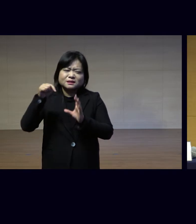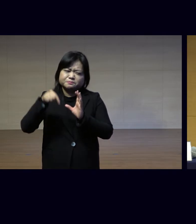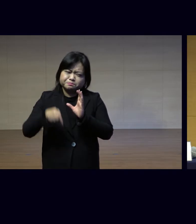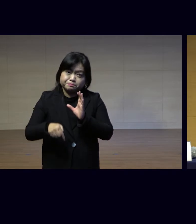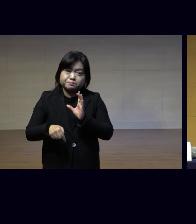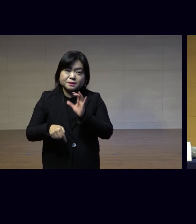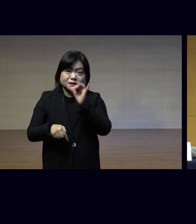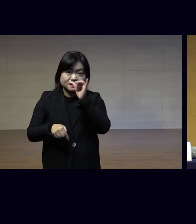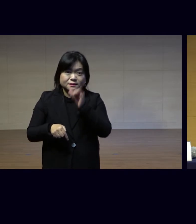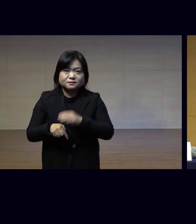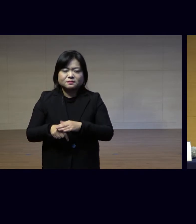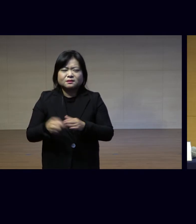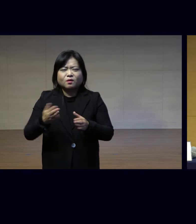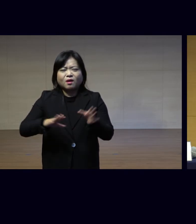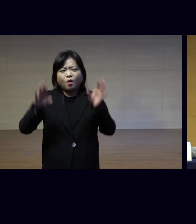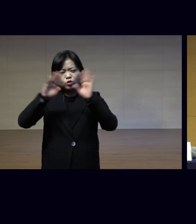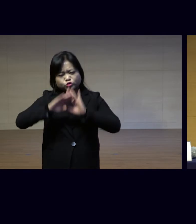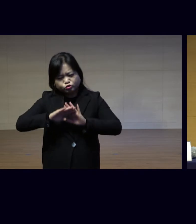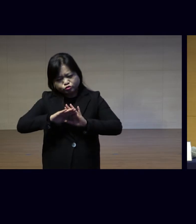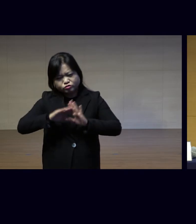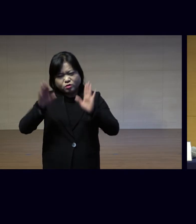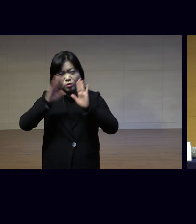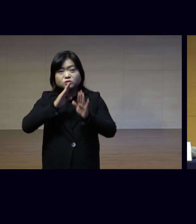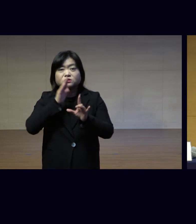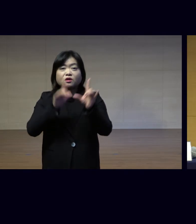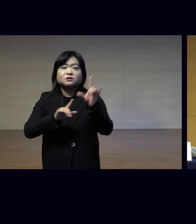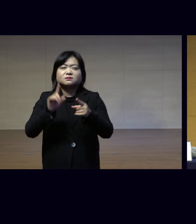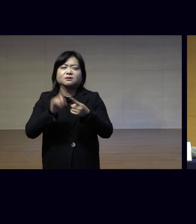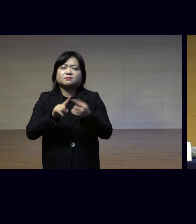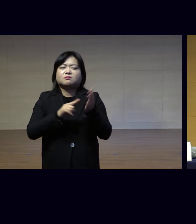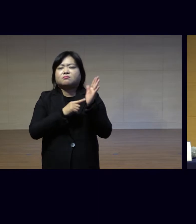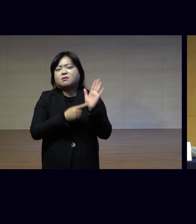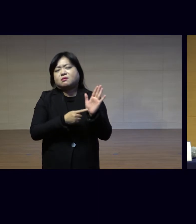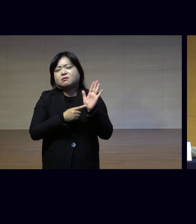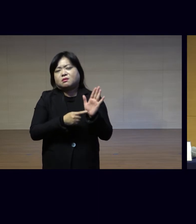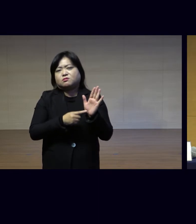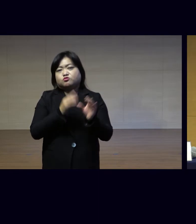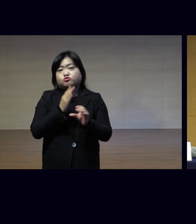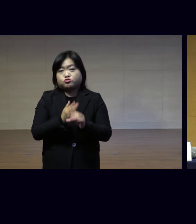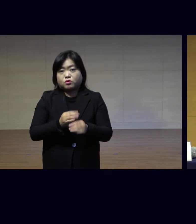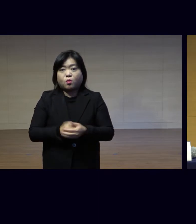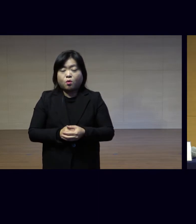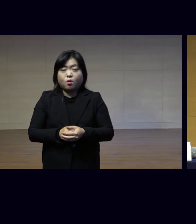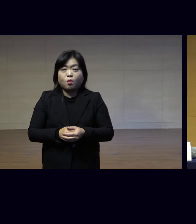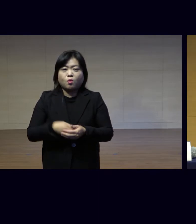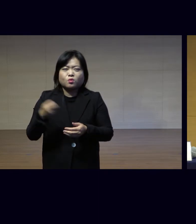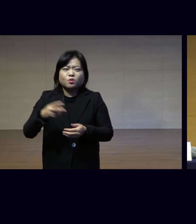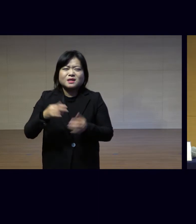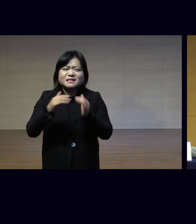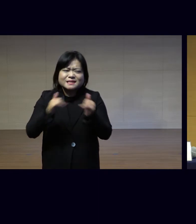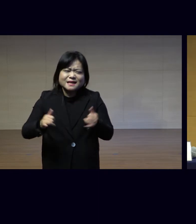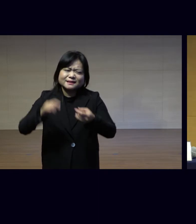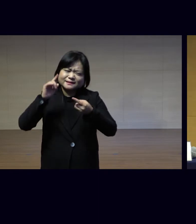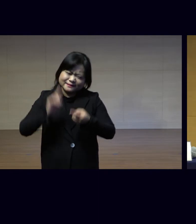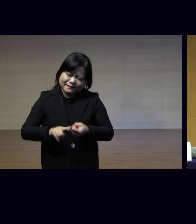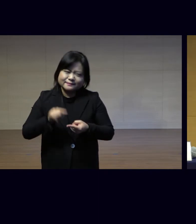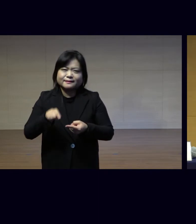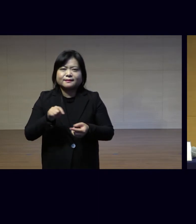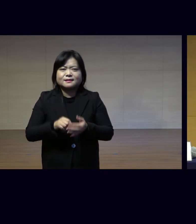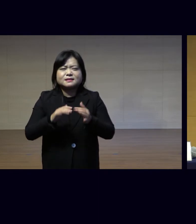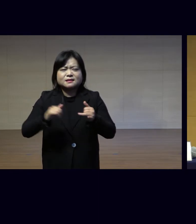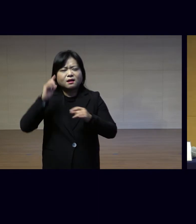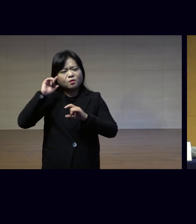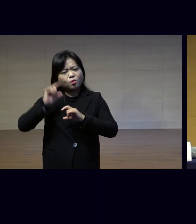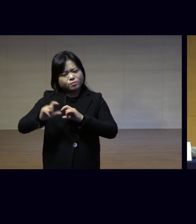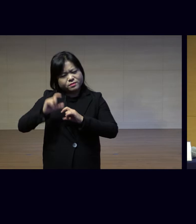이렇게 어둡고 어두운 현실을 그냥 보여주고 있고 그게 인간 그 자체입니다. 인간의